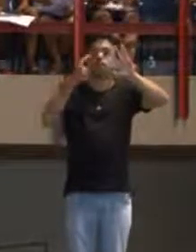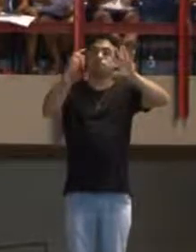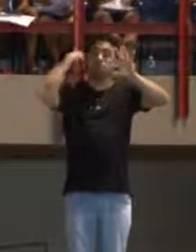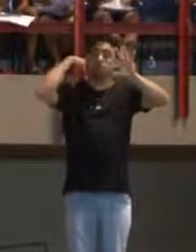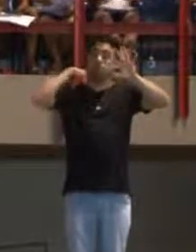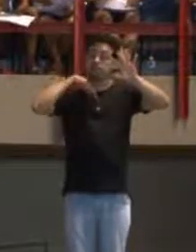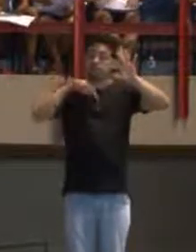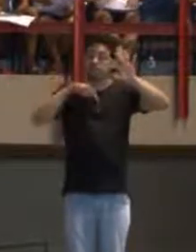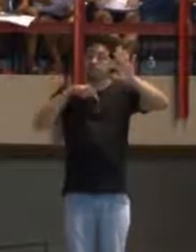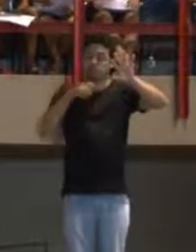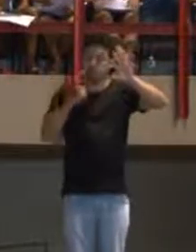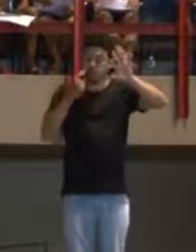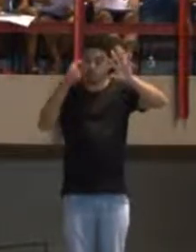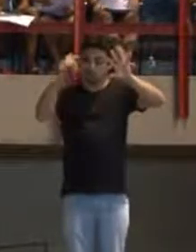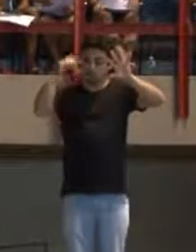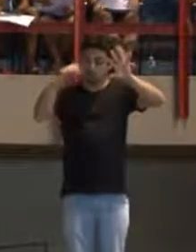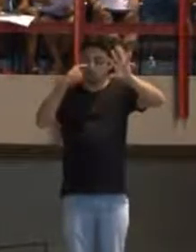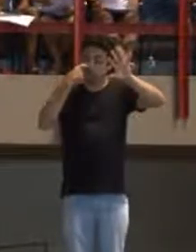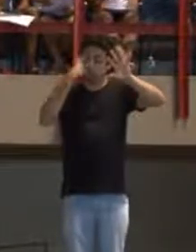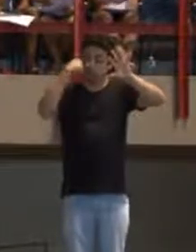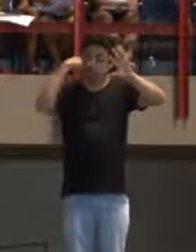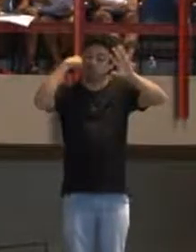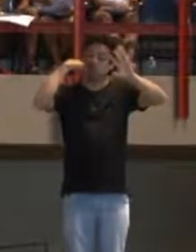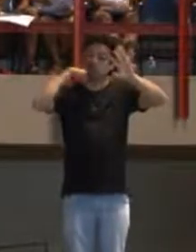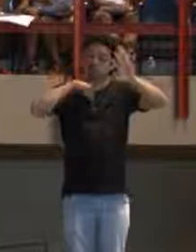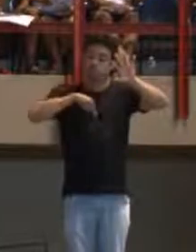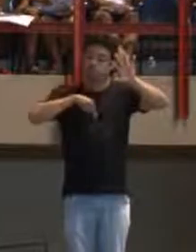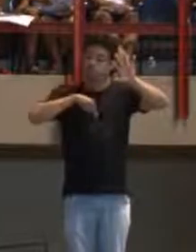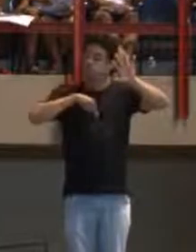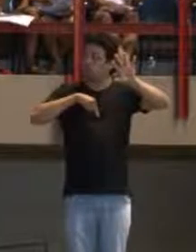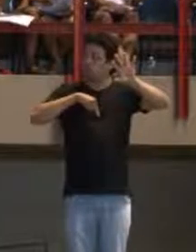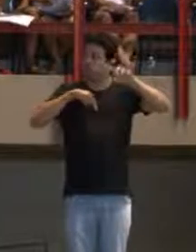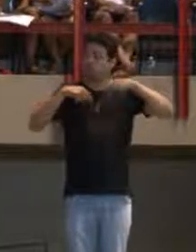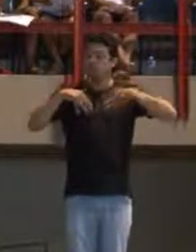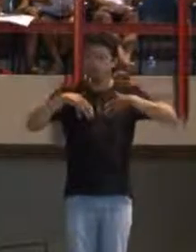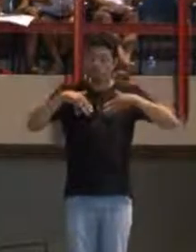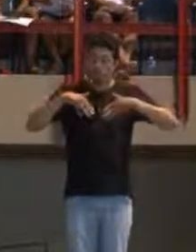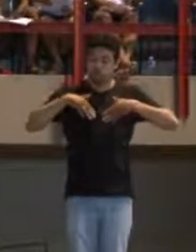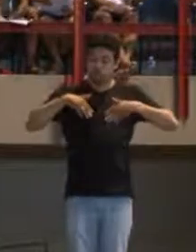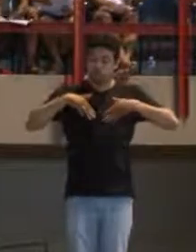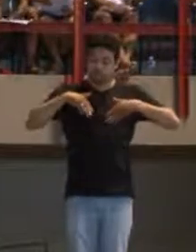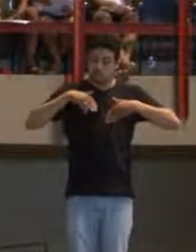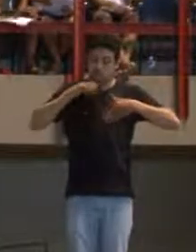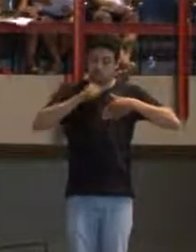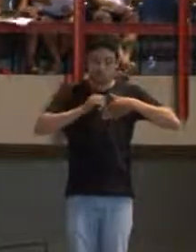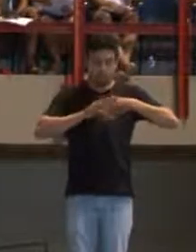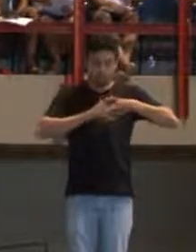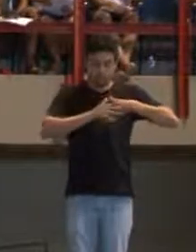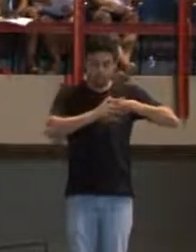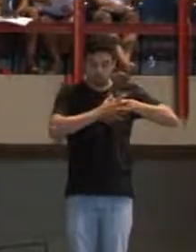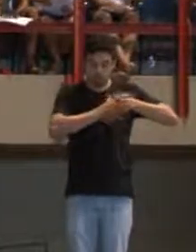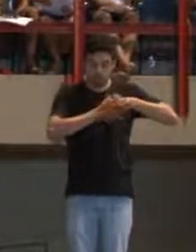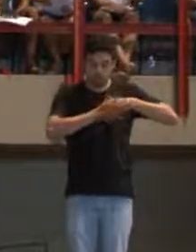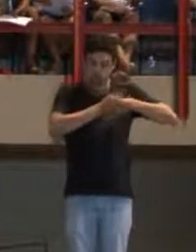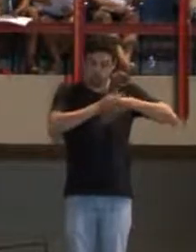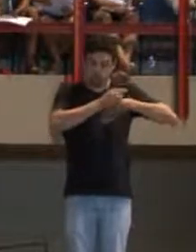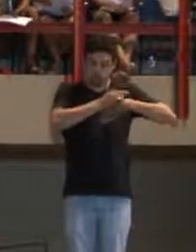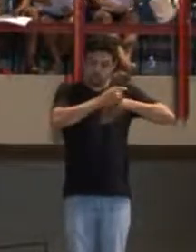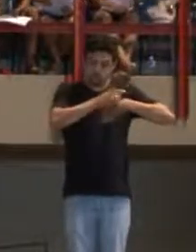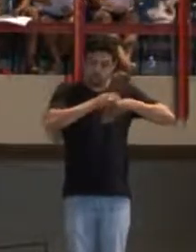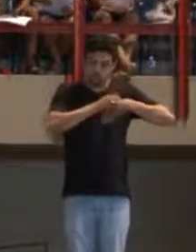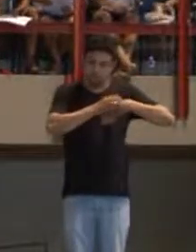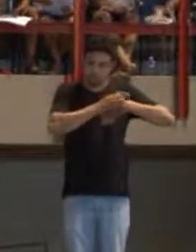nossas narinas. E quando eles passam, eles acabam chegando lá no pulmão e se acumulam lá no pulmão. Aí, gente,